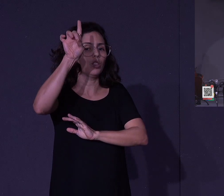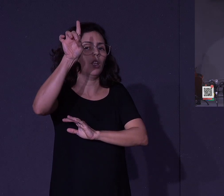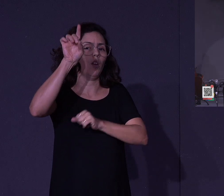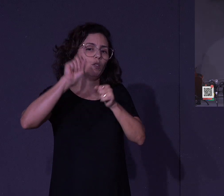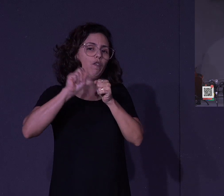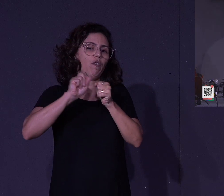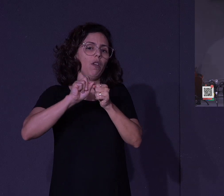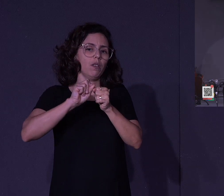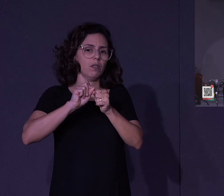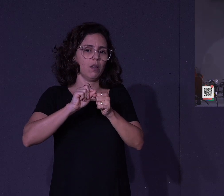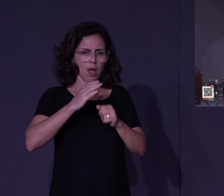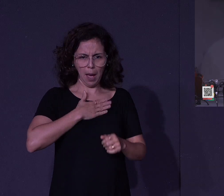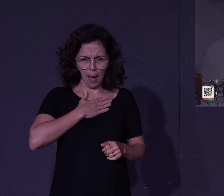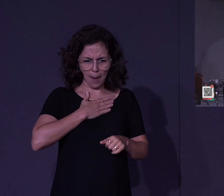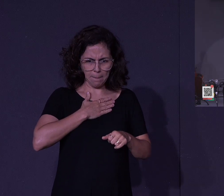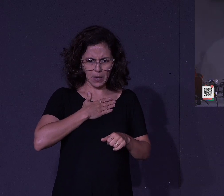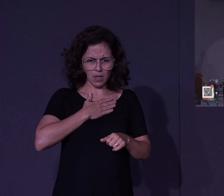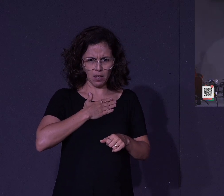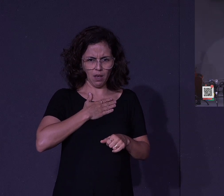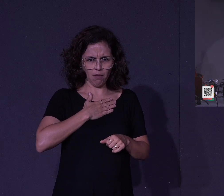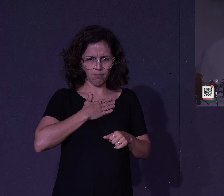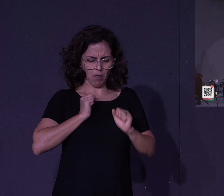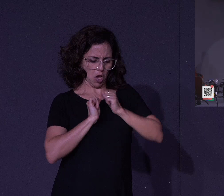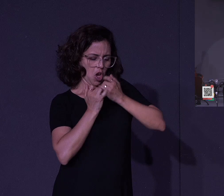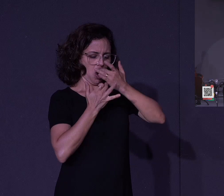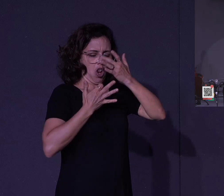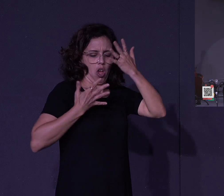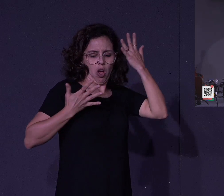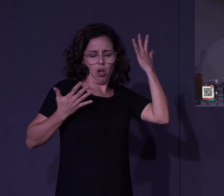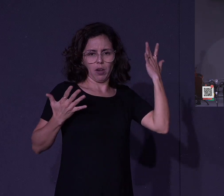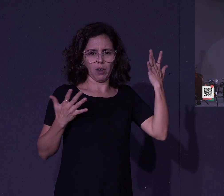Dê lugar ao Senhor, para Ele agir na sua vida.